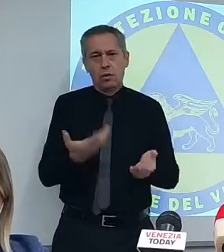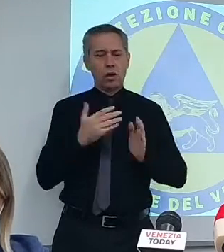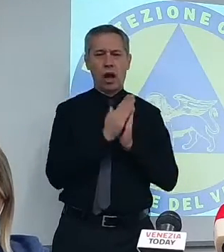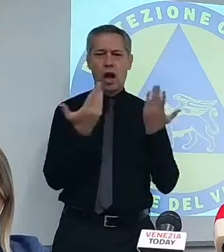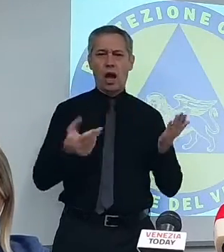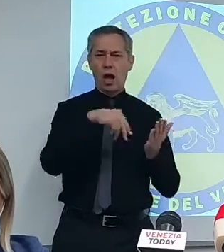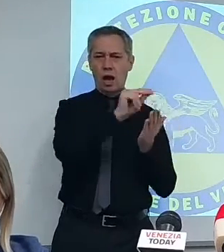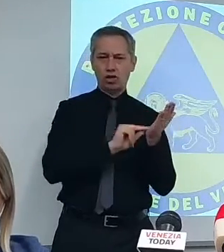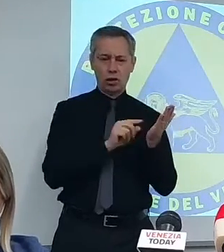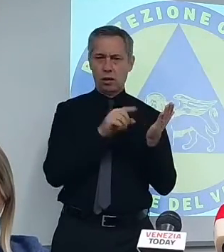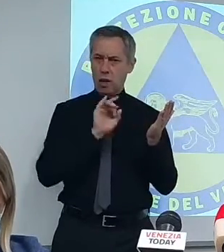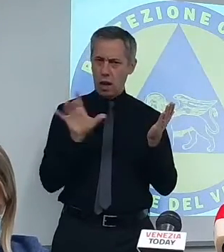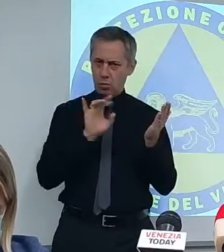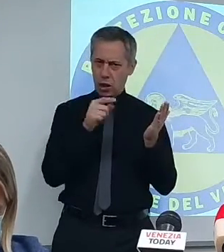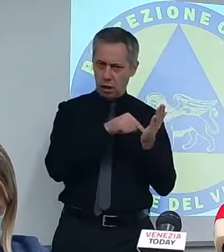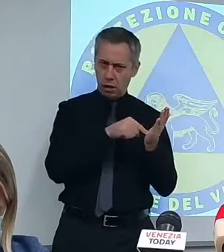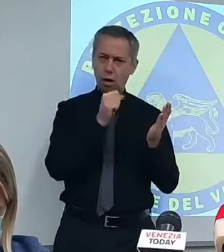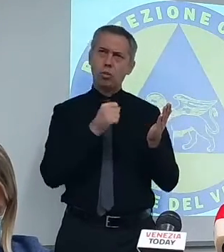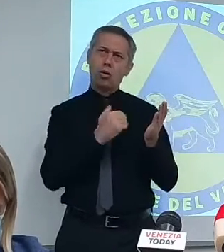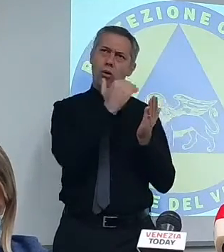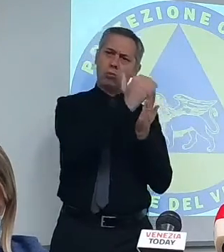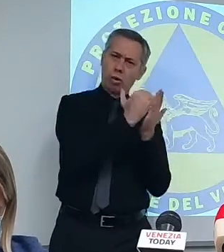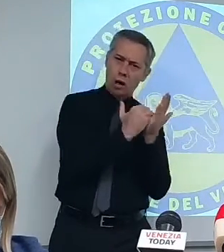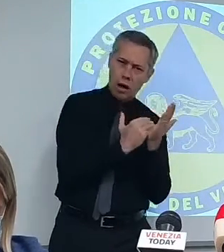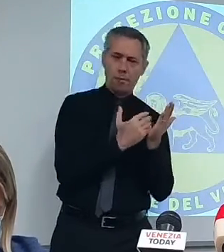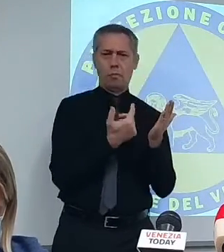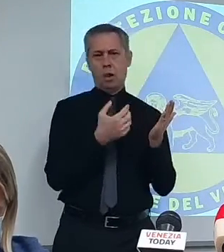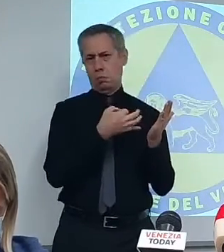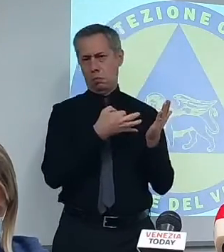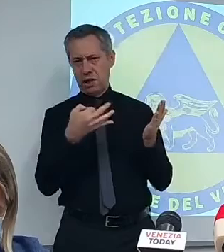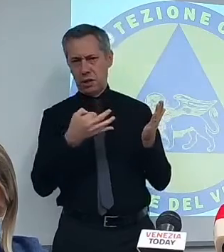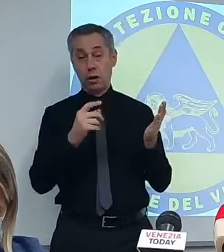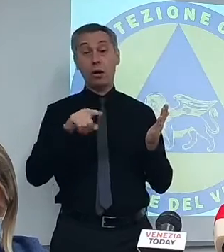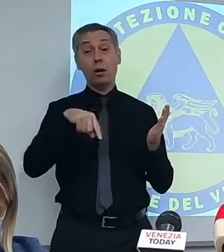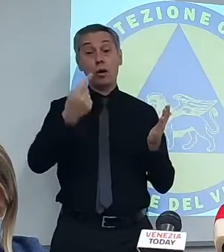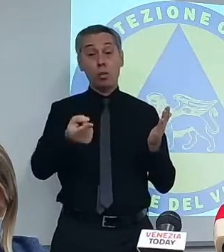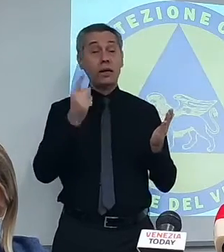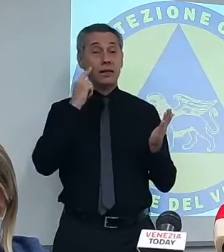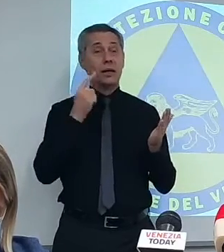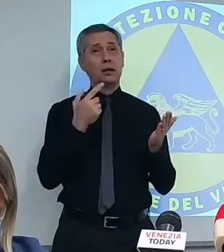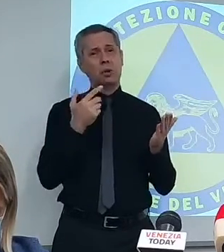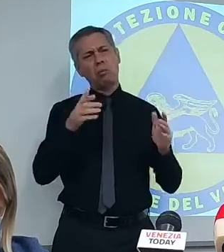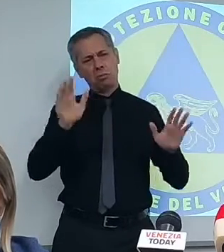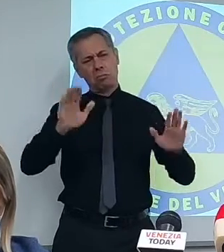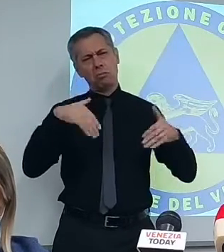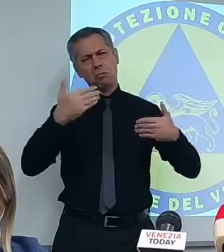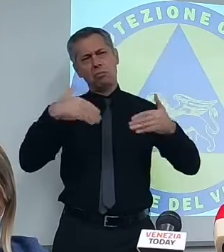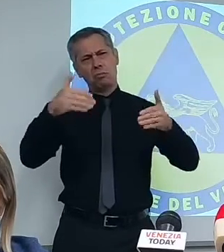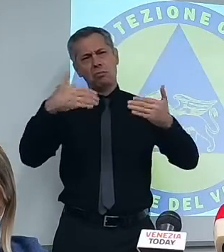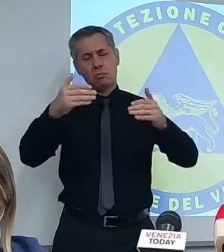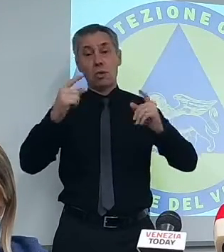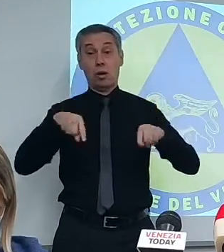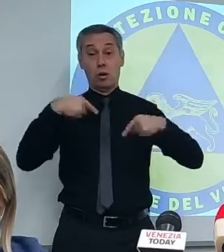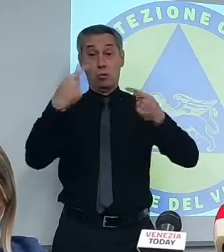e si può pianificare diciamo la vaccinazione senza poi ritrovarsi perché sarà quello che accadrà con l'arrivo